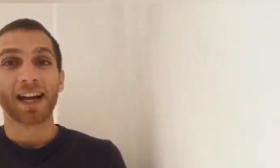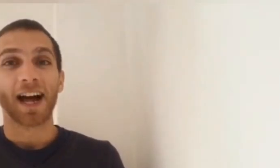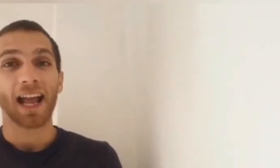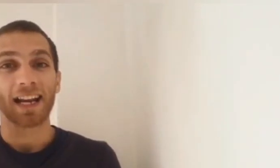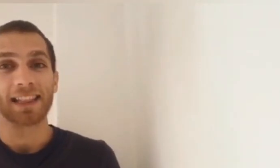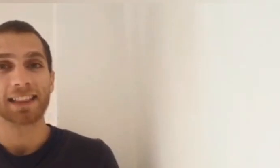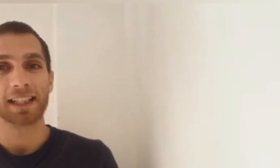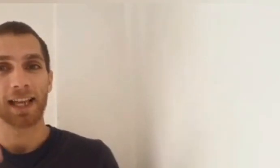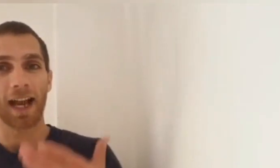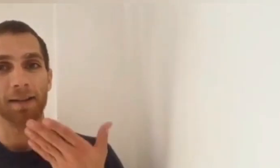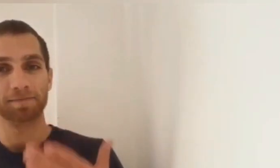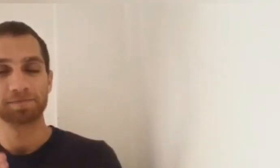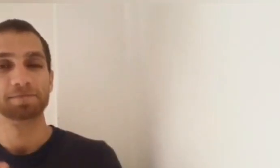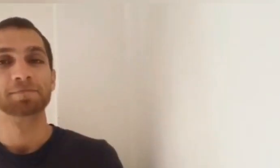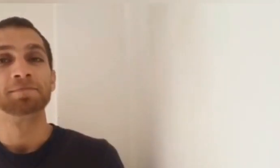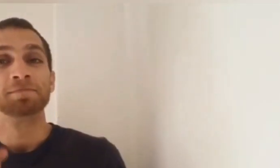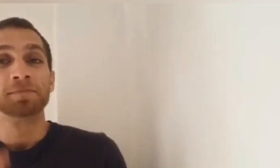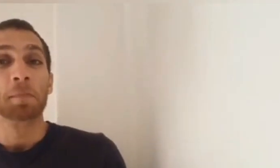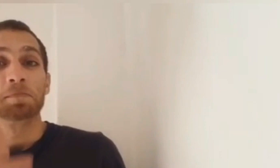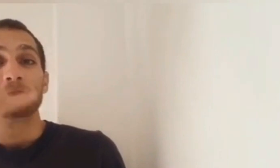de Argentina